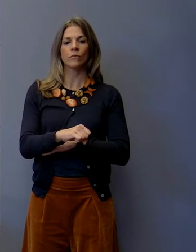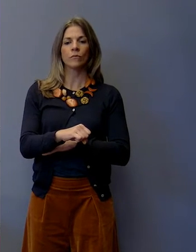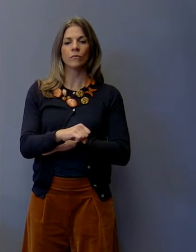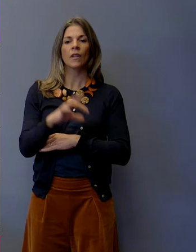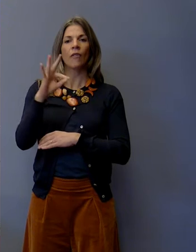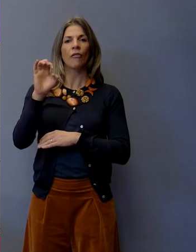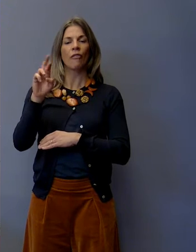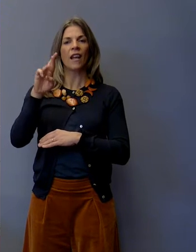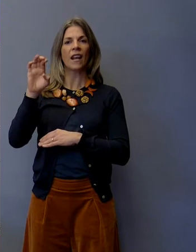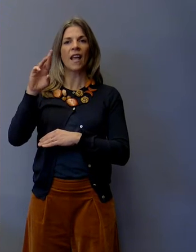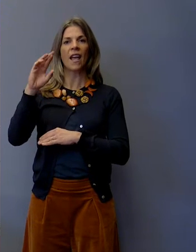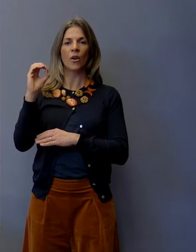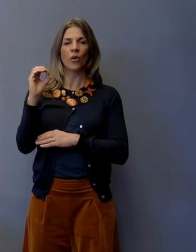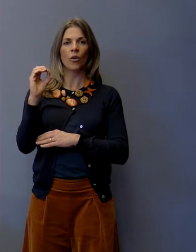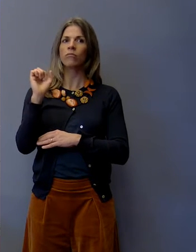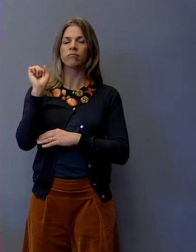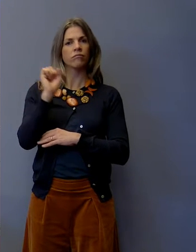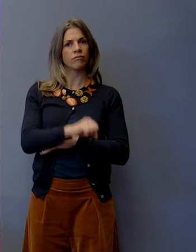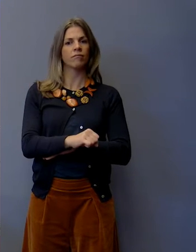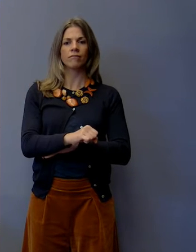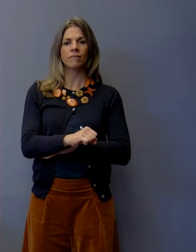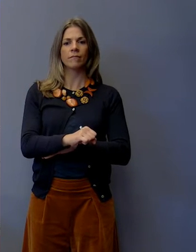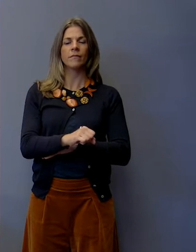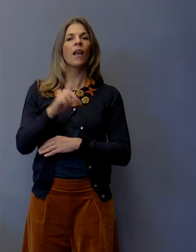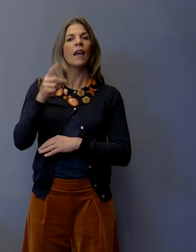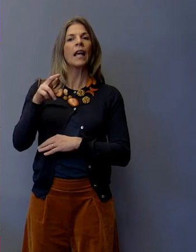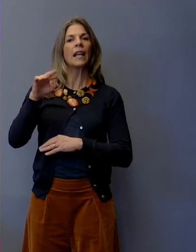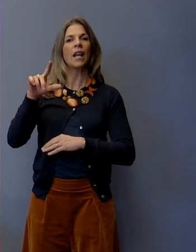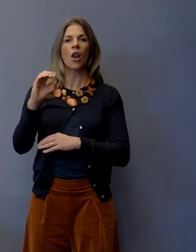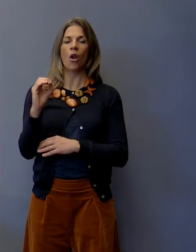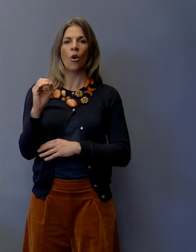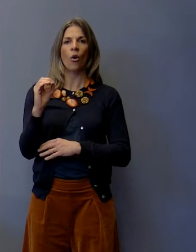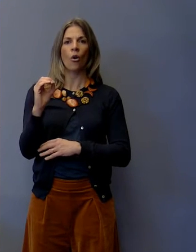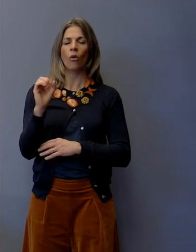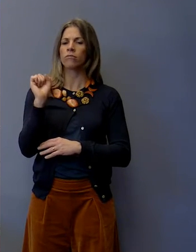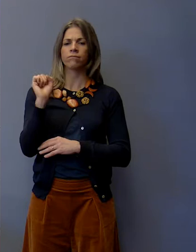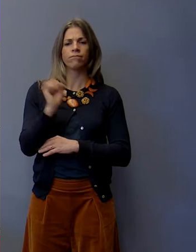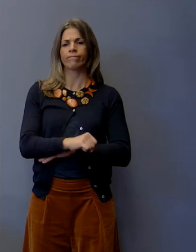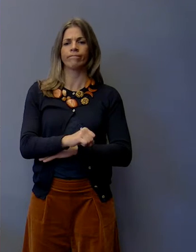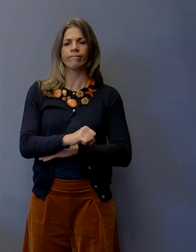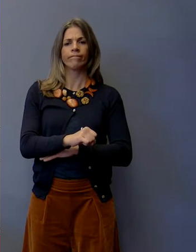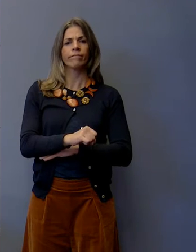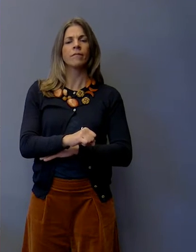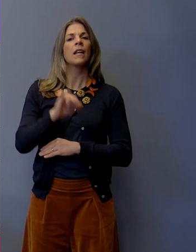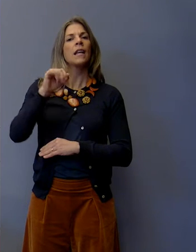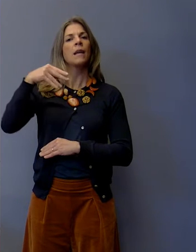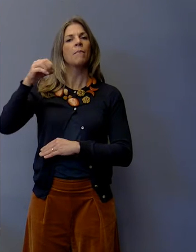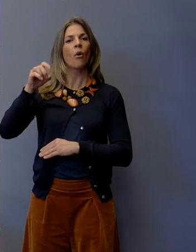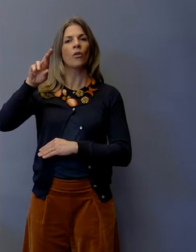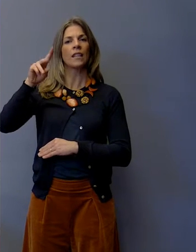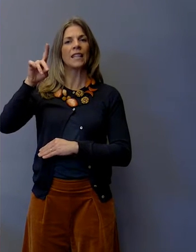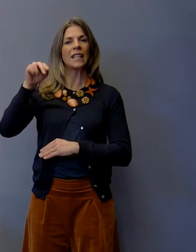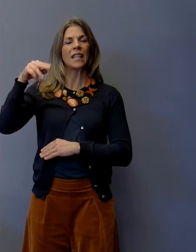ferrero contrario consigliere grillo contrario consigliera immordino